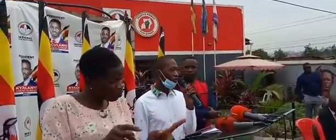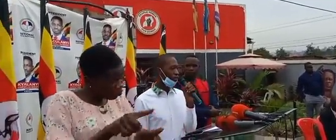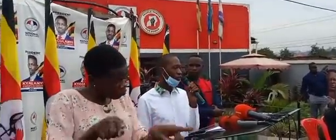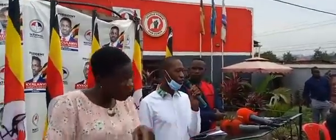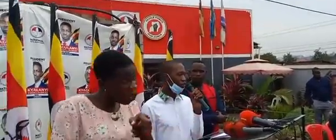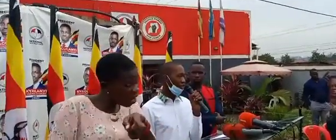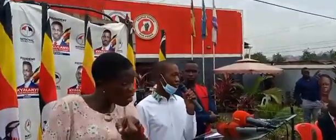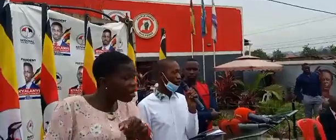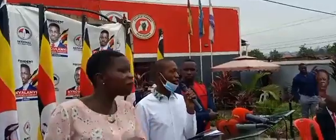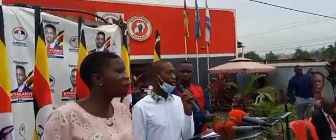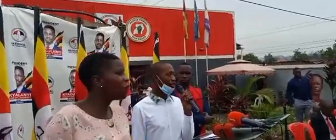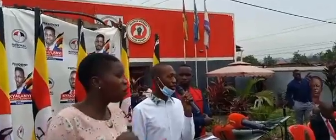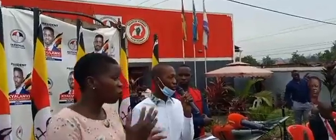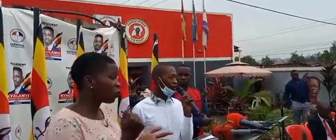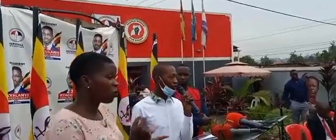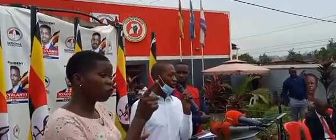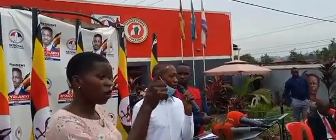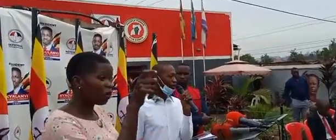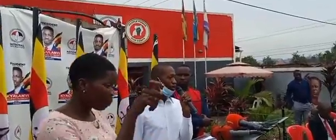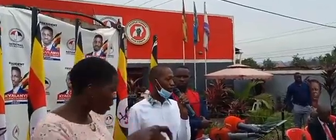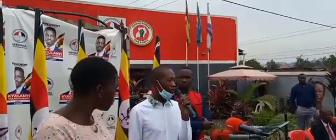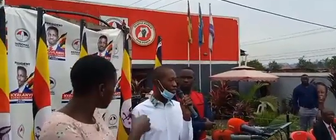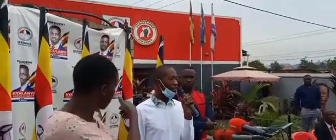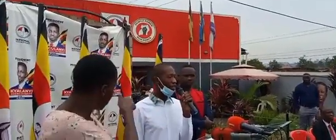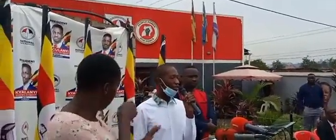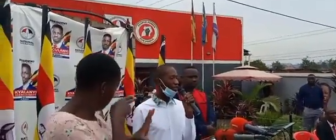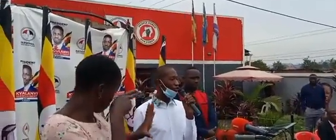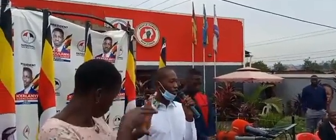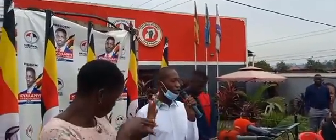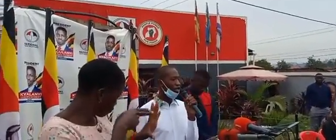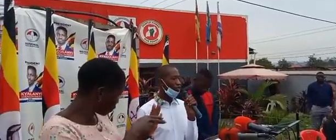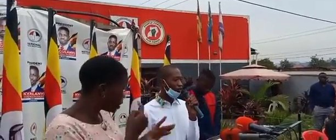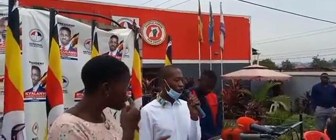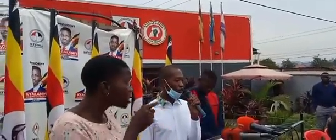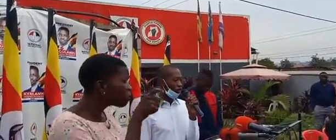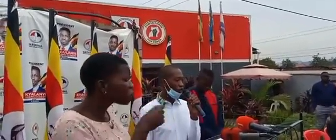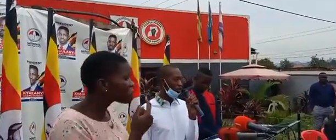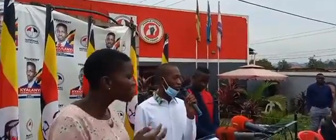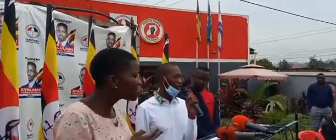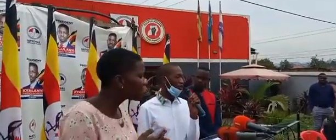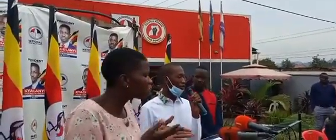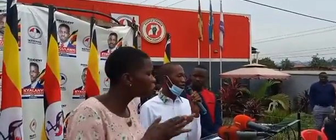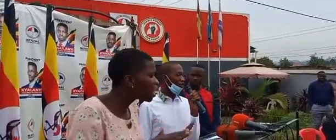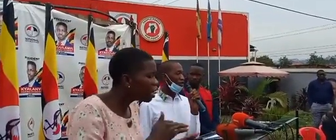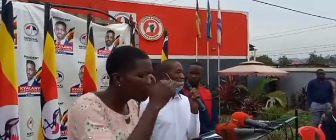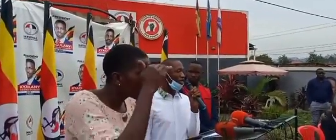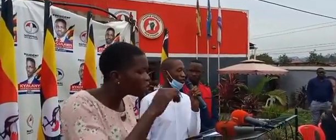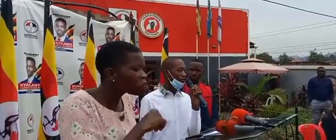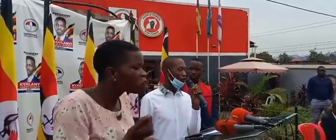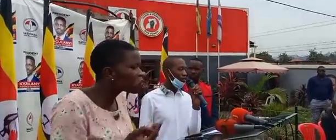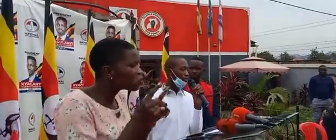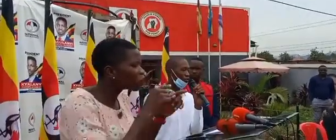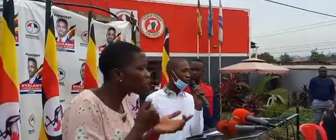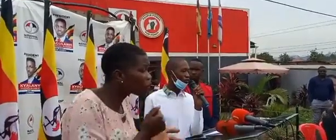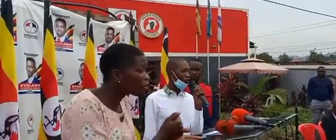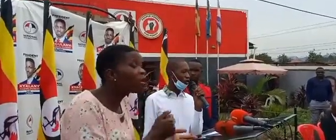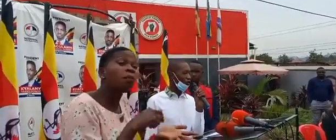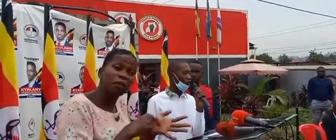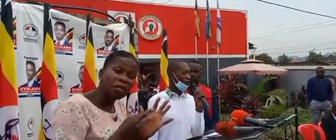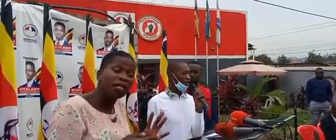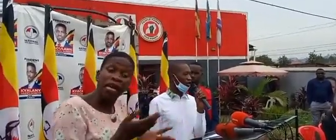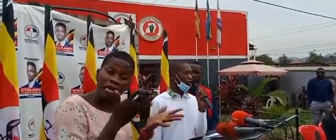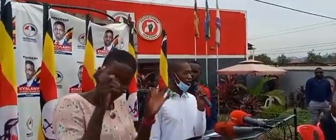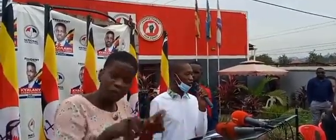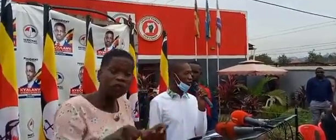omuntu yali afiira mu weedi yaffe nga tulaba kamera nga mwerine nga tewali musirikale asobola kujja kuyamba so ekitalya buli muntu asobola